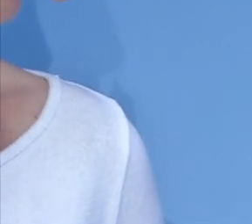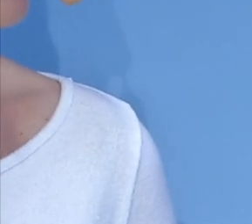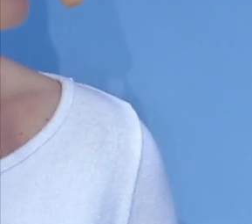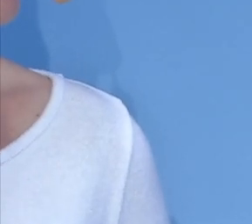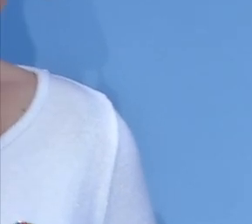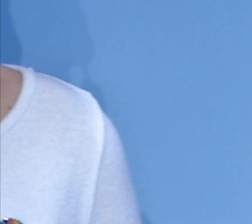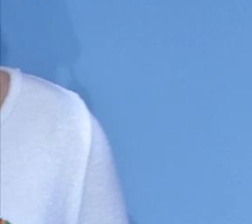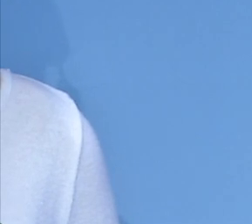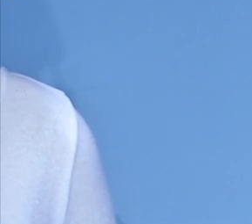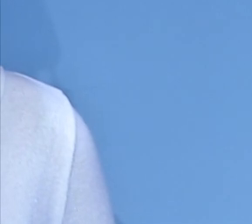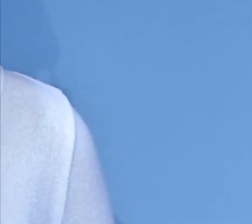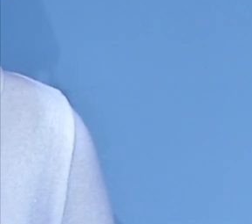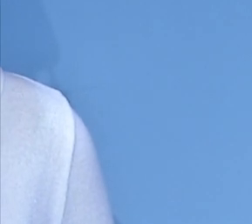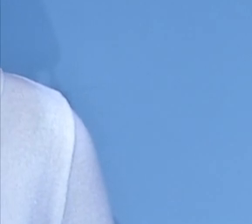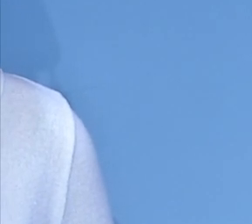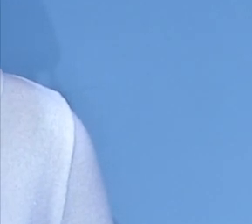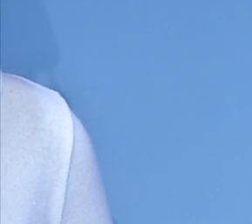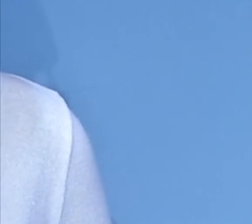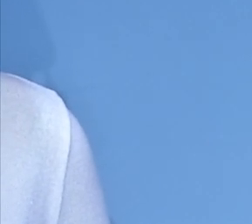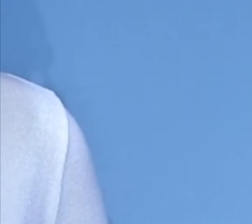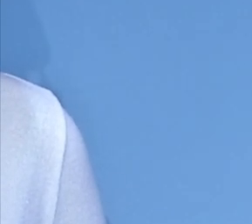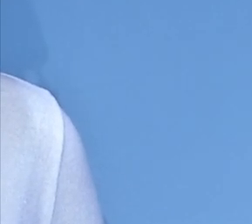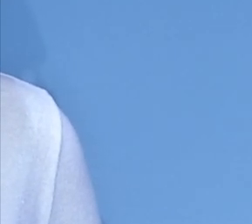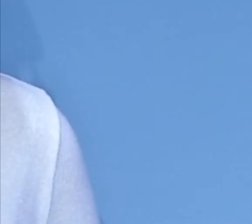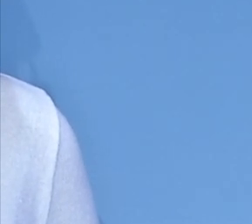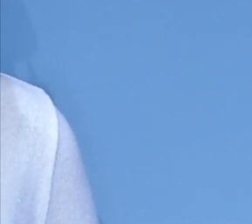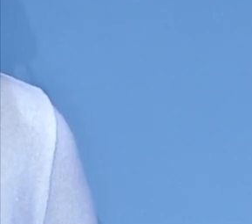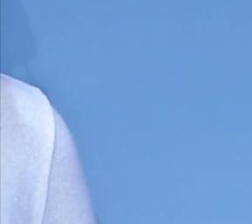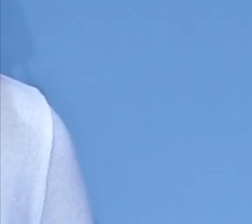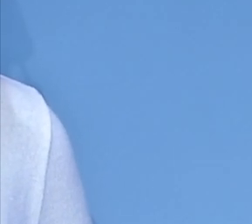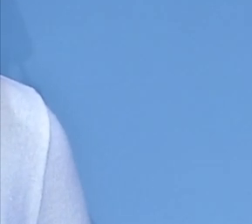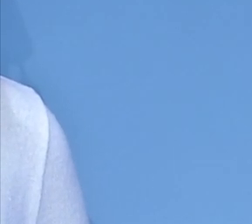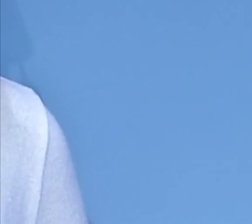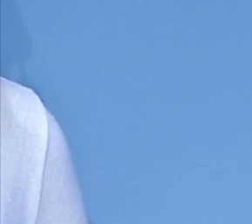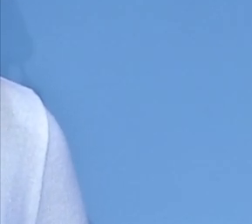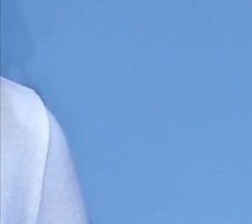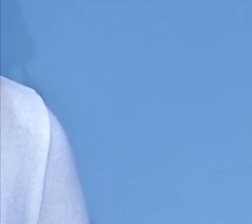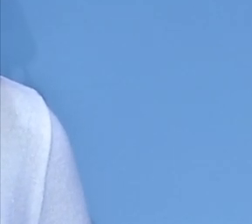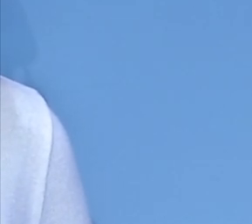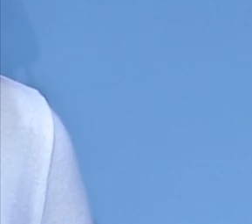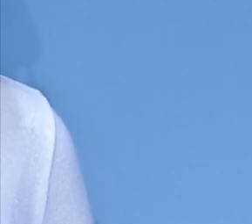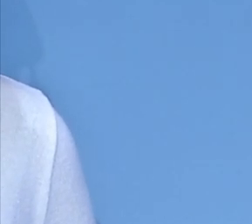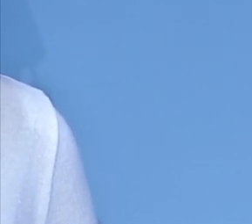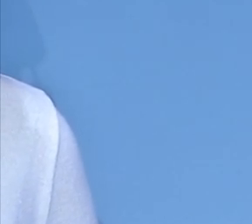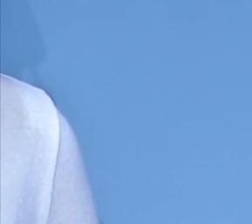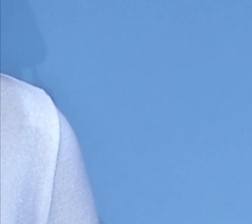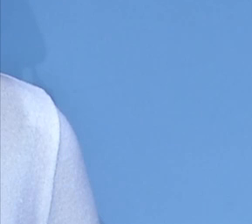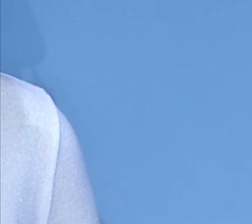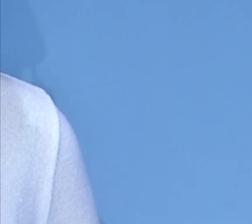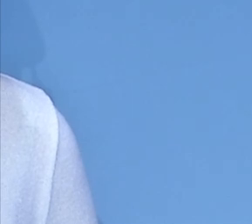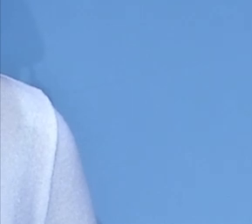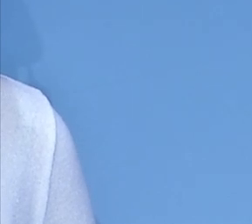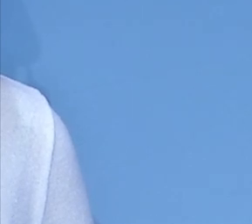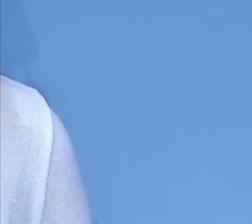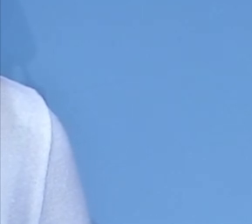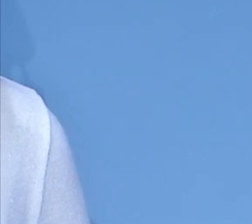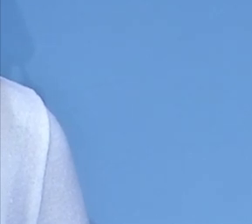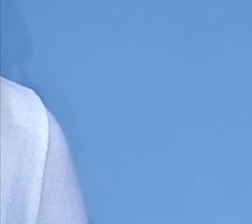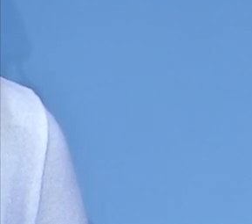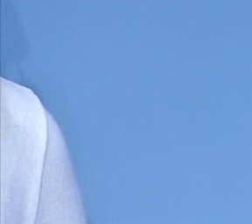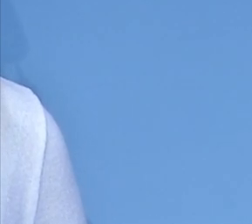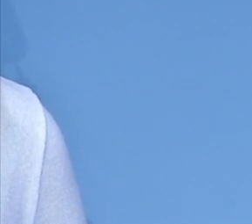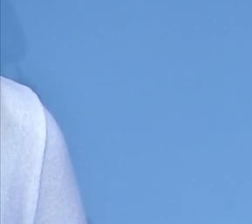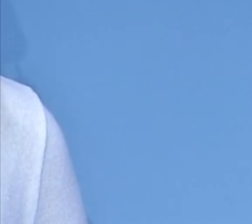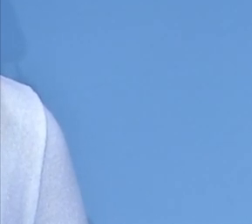kollega som blev utvisningshotad. Och det gör ju otroligt ont. Så vi blev lite